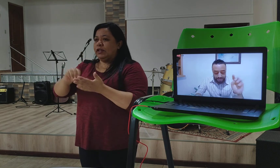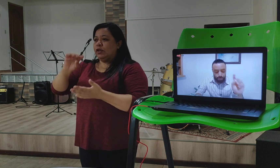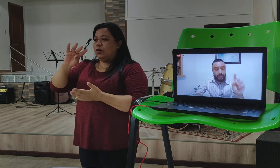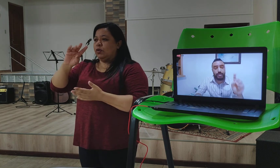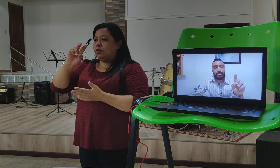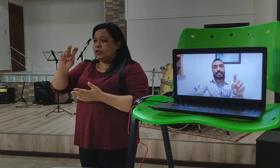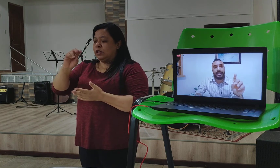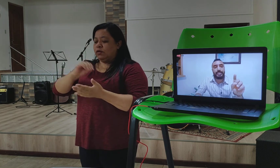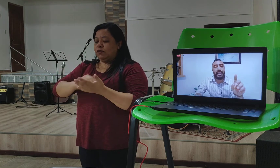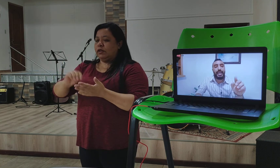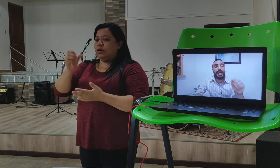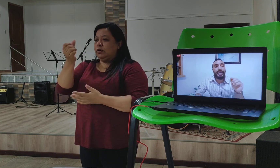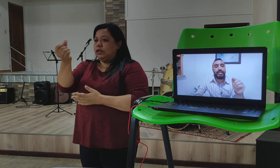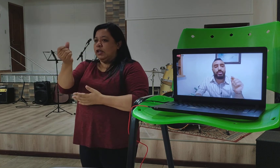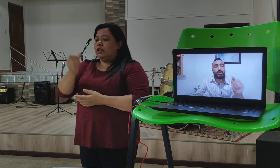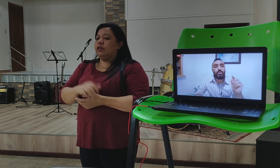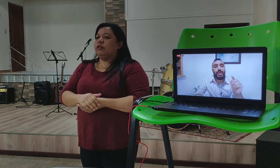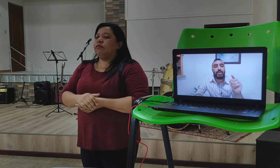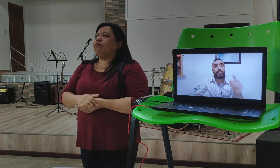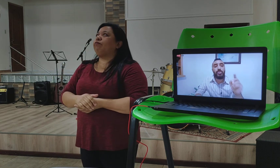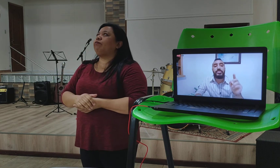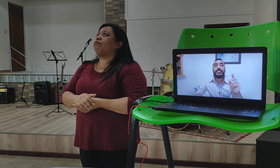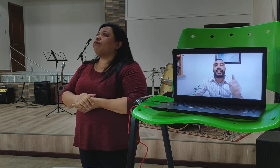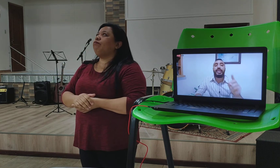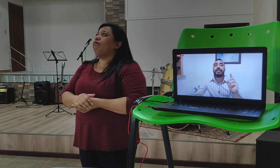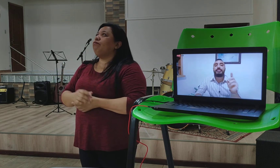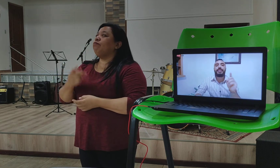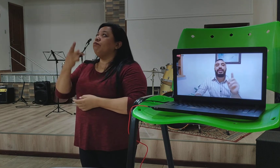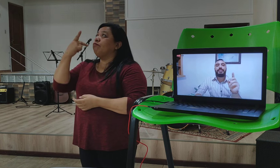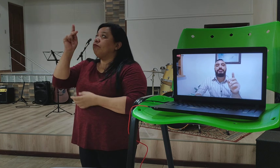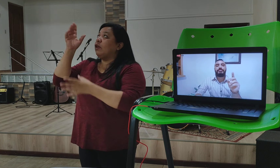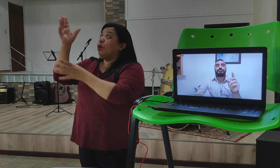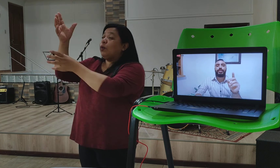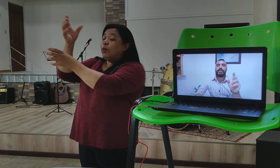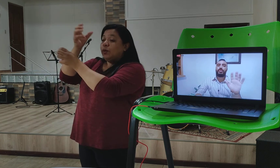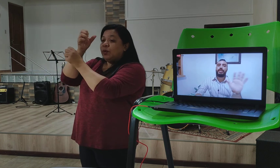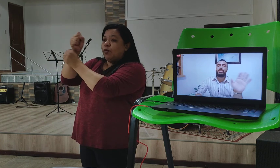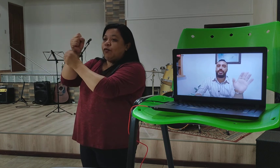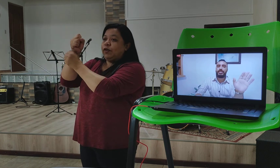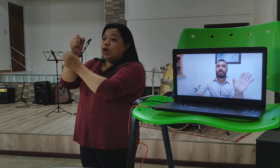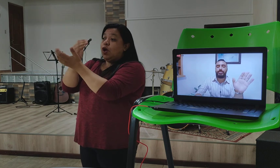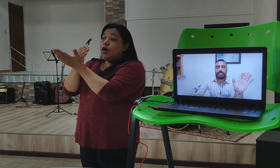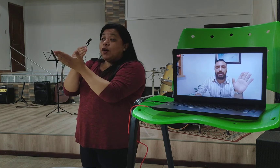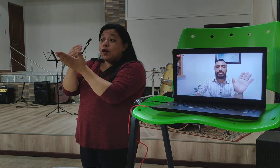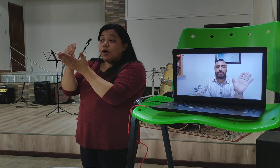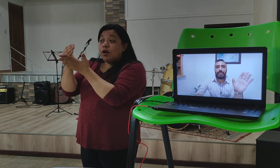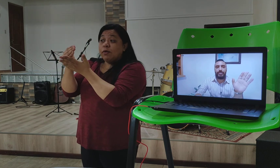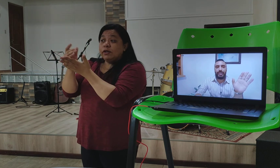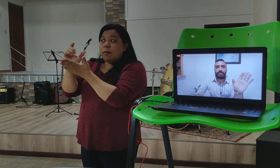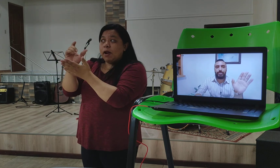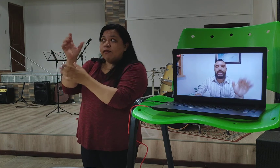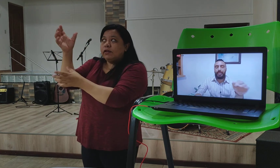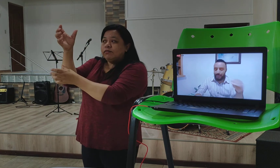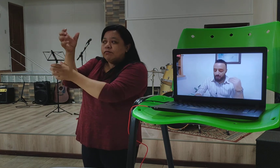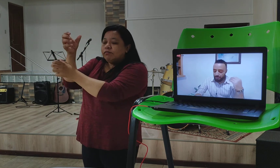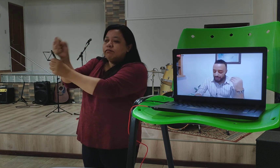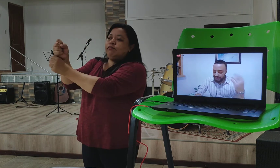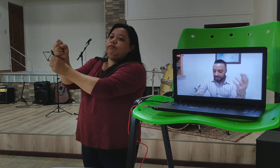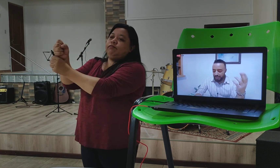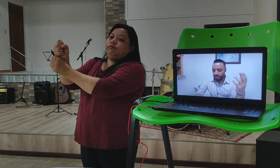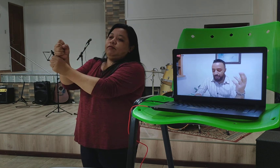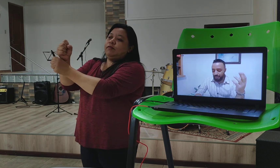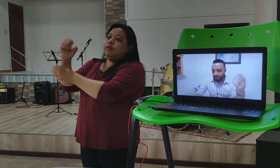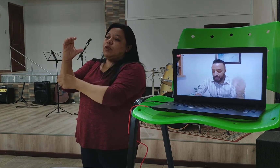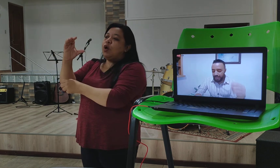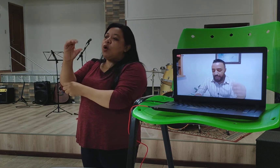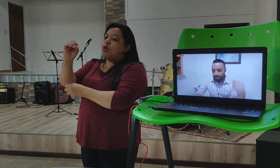atenção, versículos 5 e 6, em sua confiança, porque ele começa o versículo 5 falando do que? Da confiança